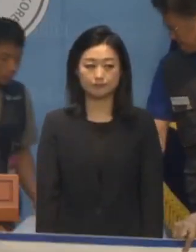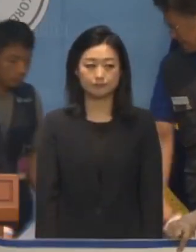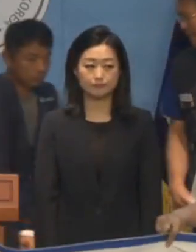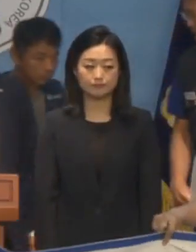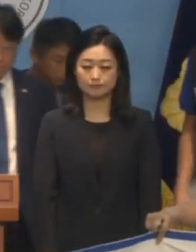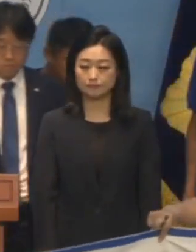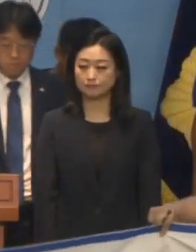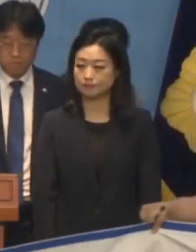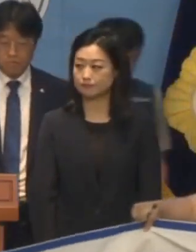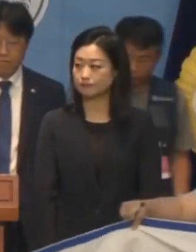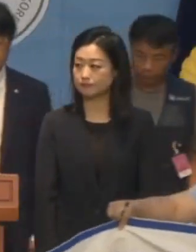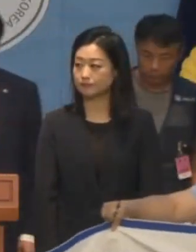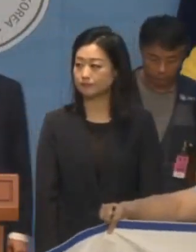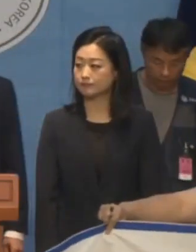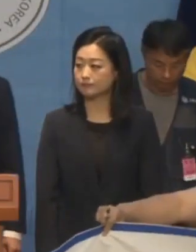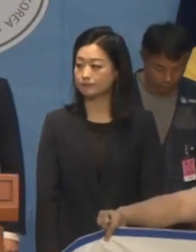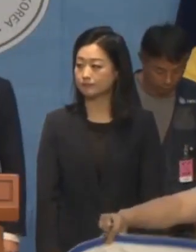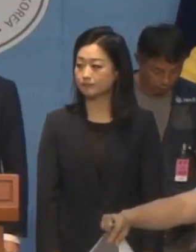음